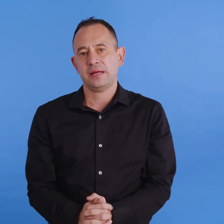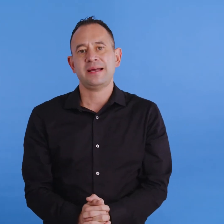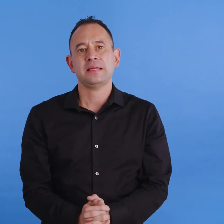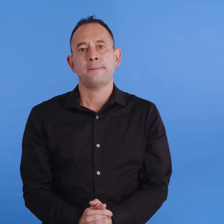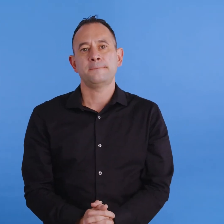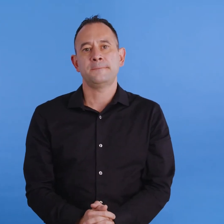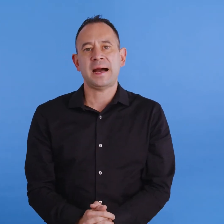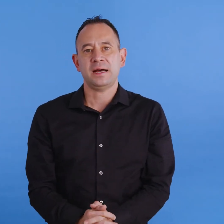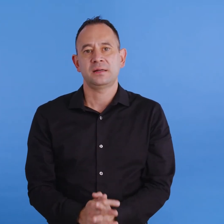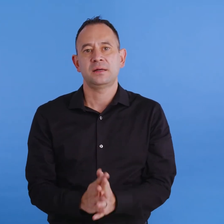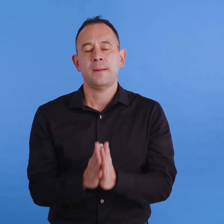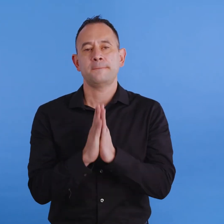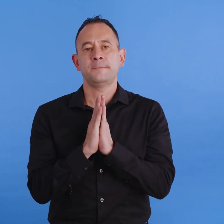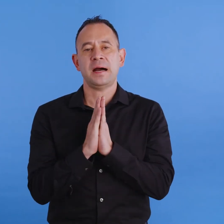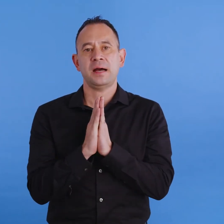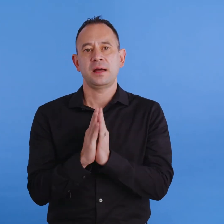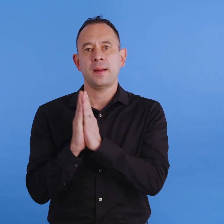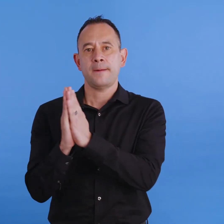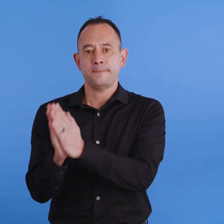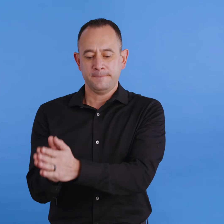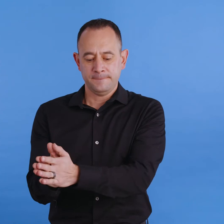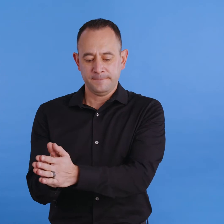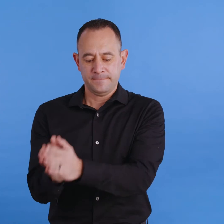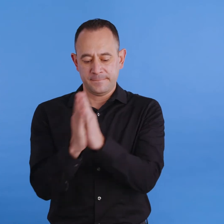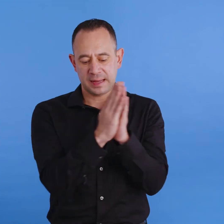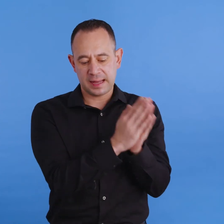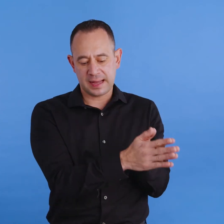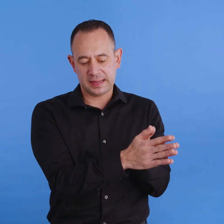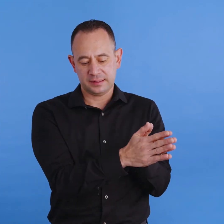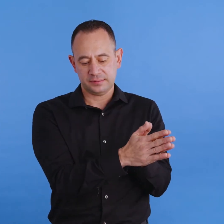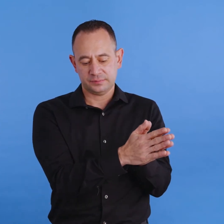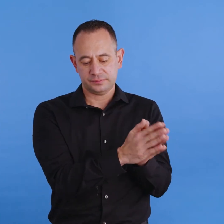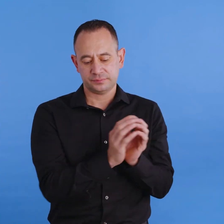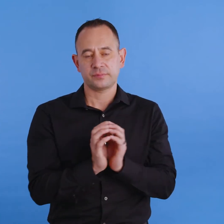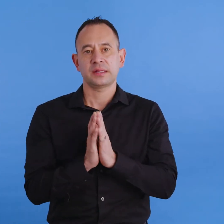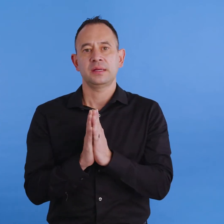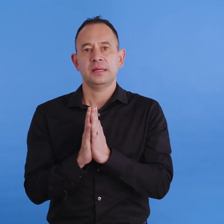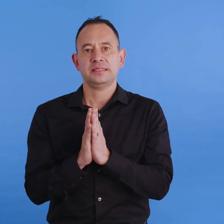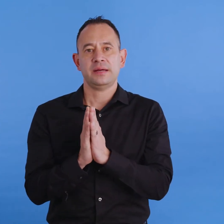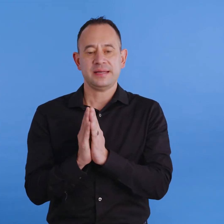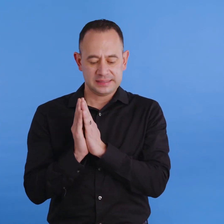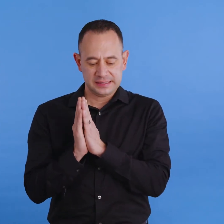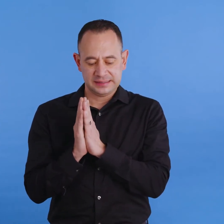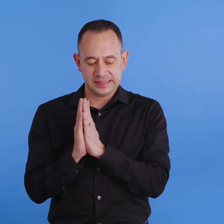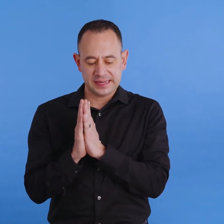sílaba es ma. Ma. M, a. La sílaba es de.